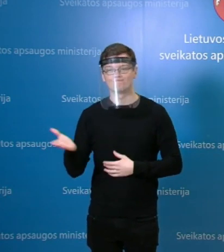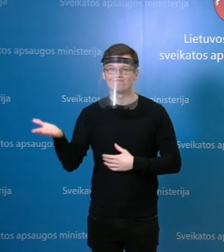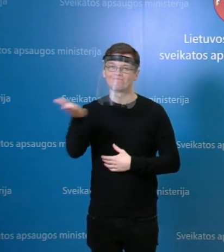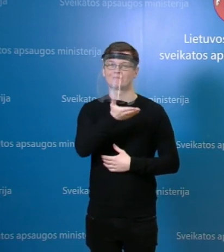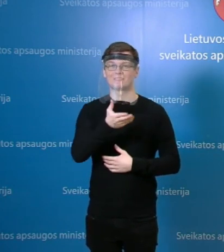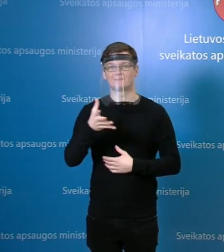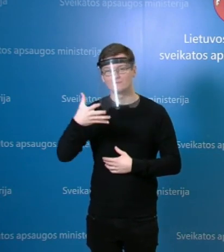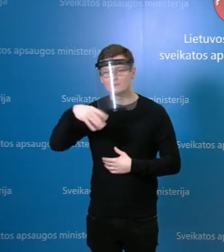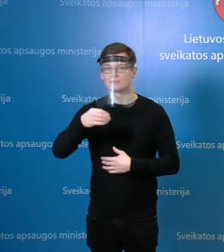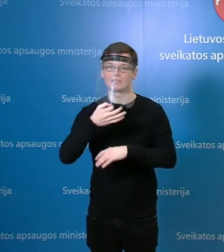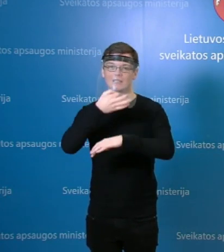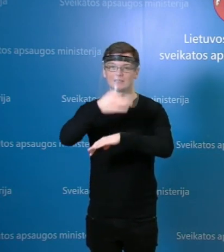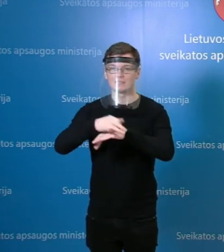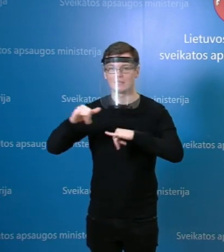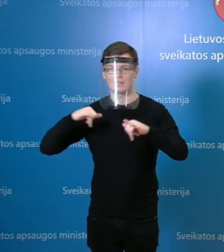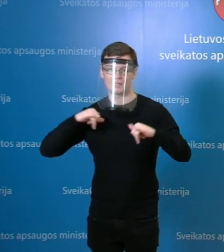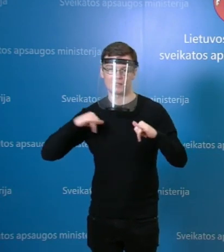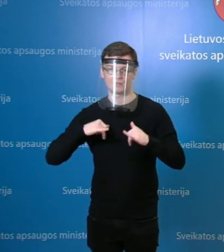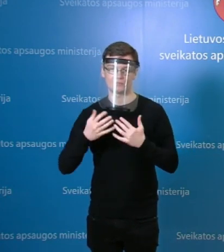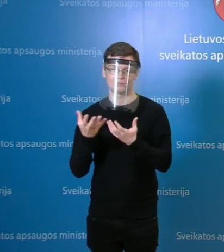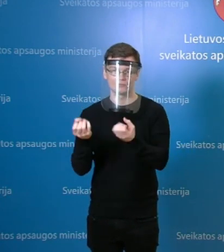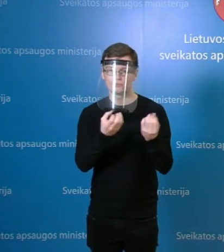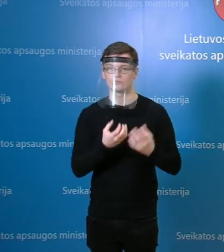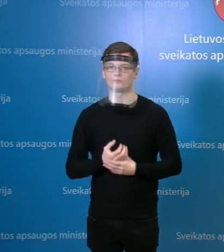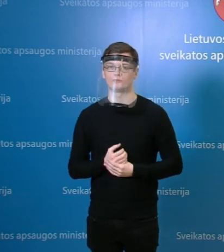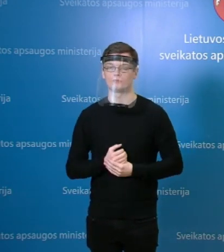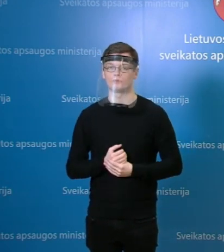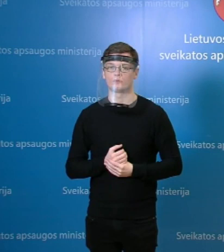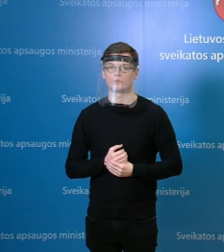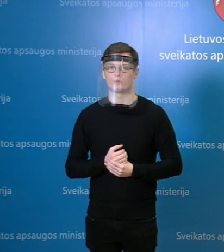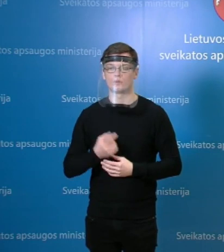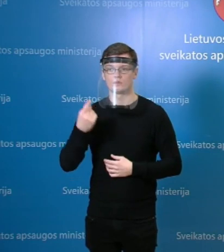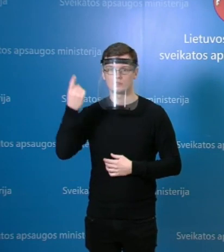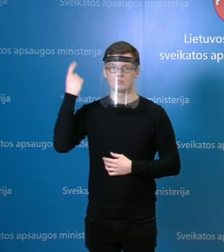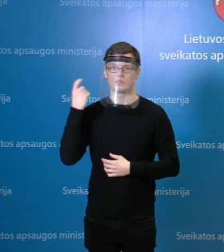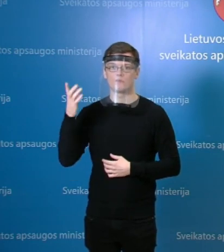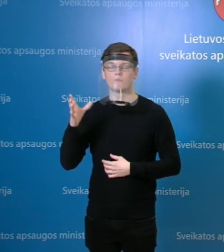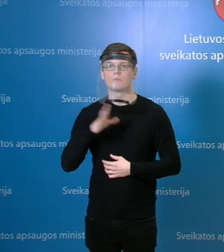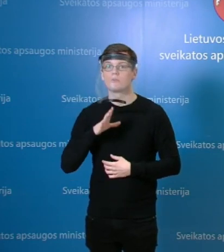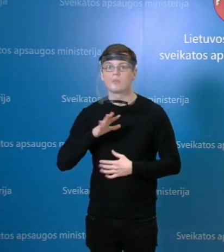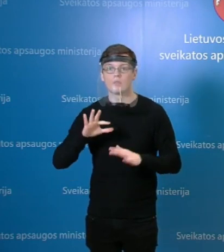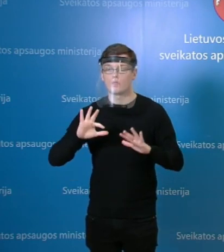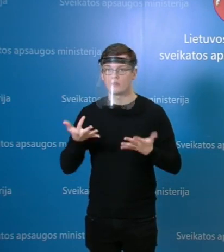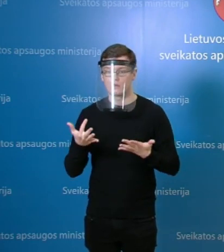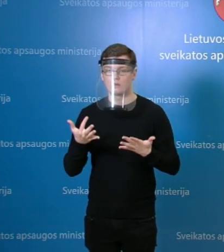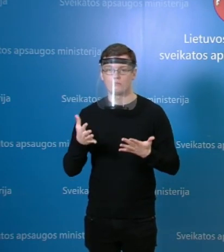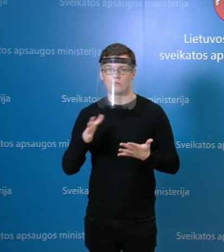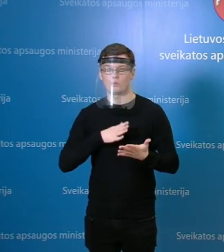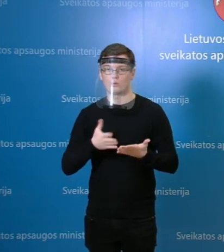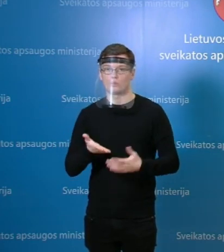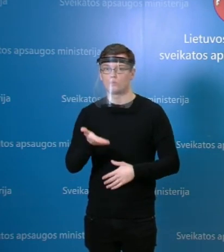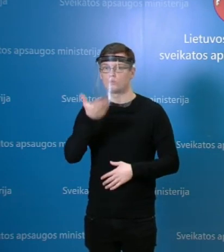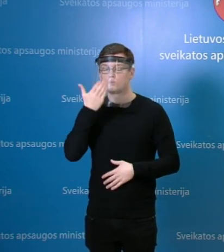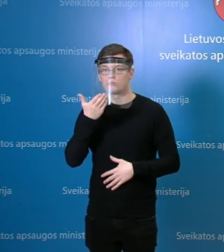ir tikrai nesielgti taip, kaip atsitiko praėjusią savaitę, kuomet masiškai